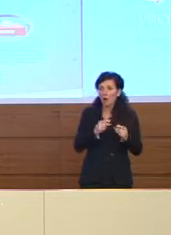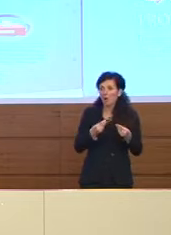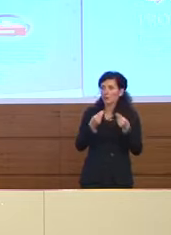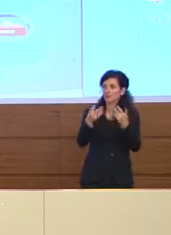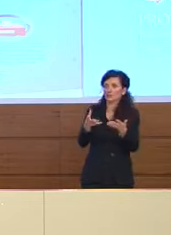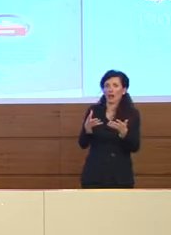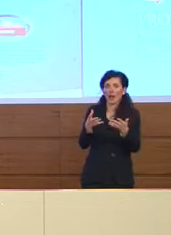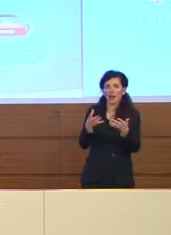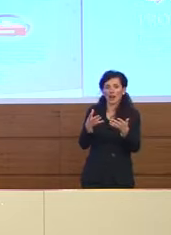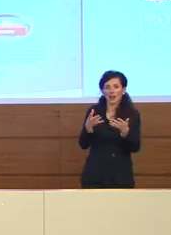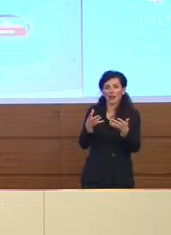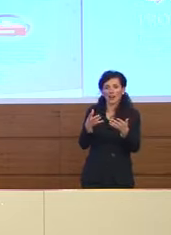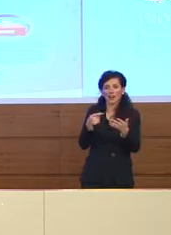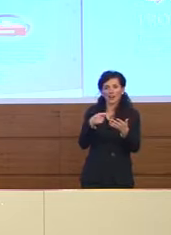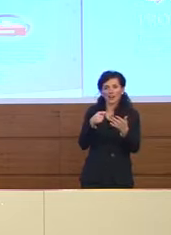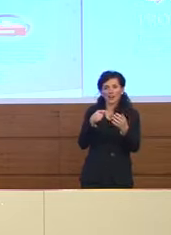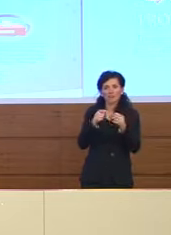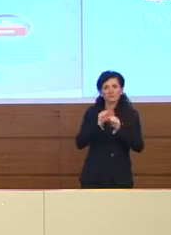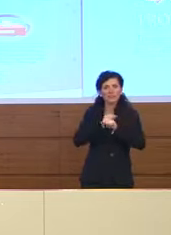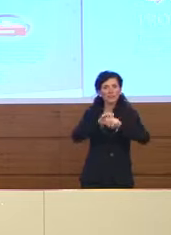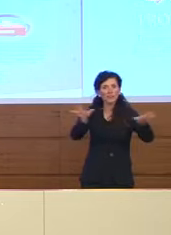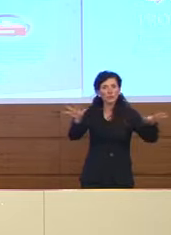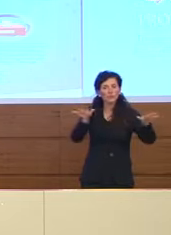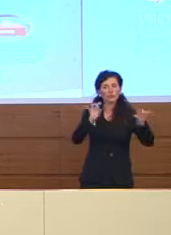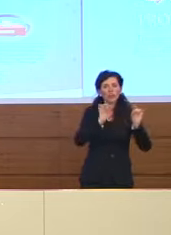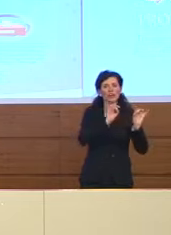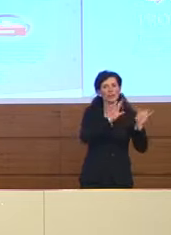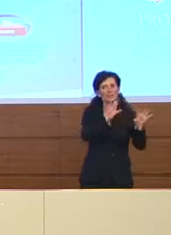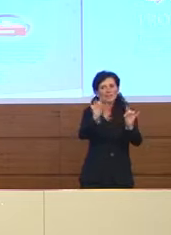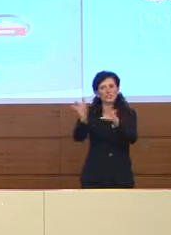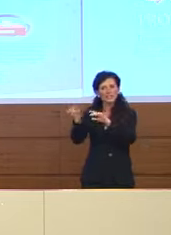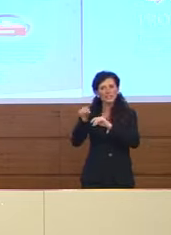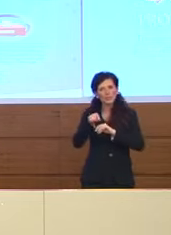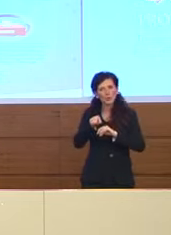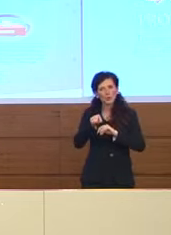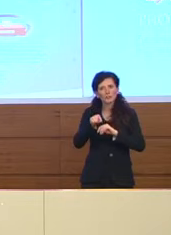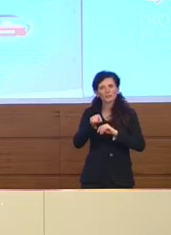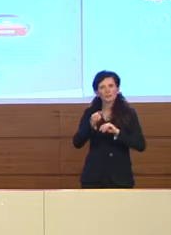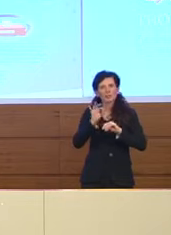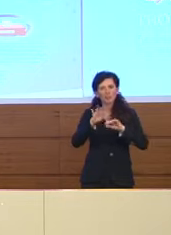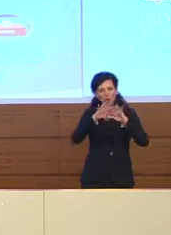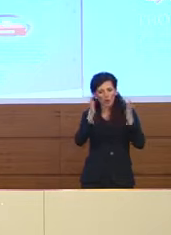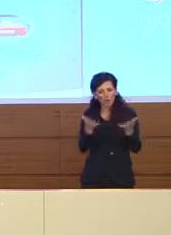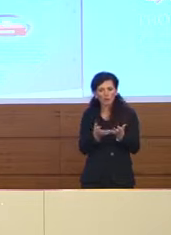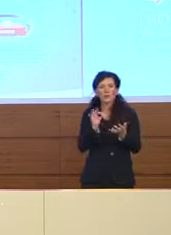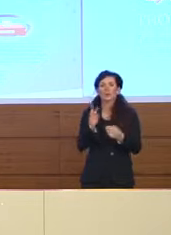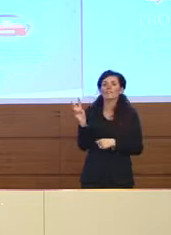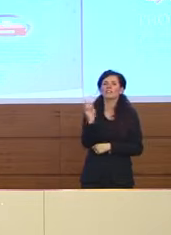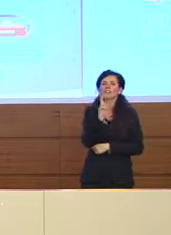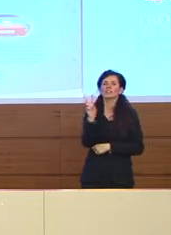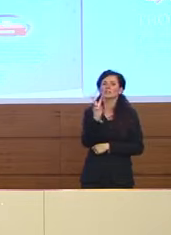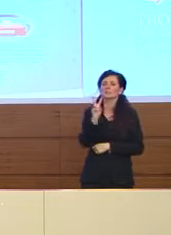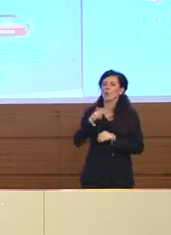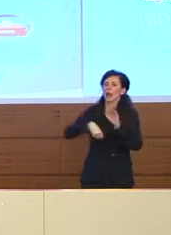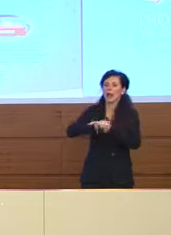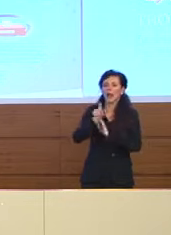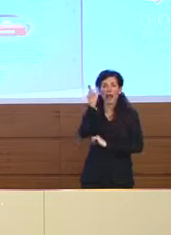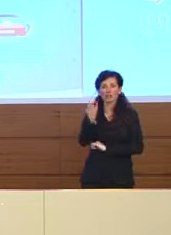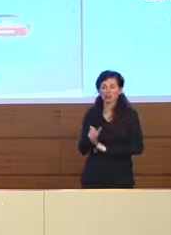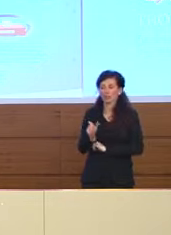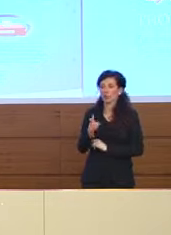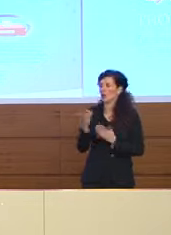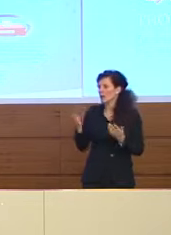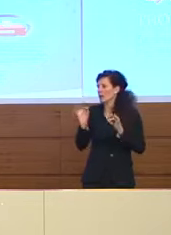contribuisce alla diffusione nell'ambito dei 22 calciatori più eventuali